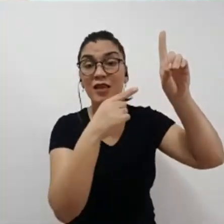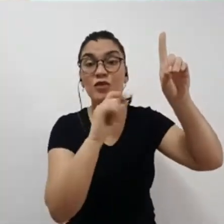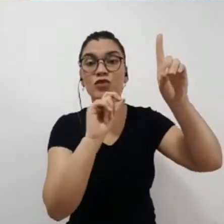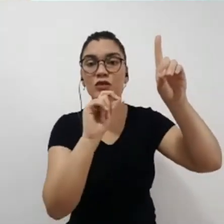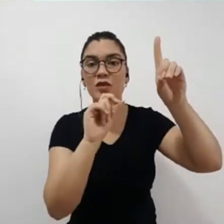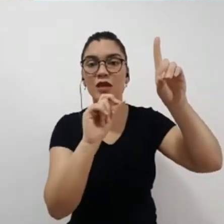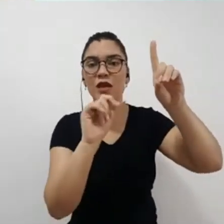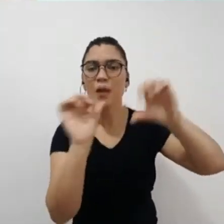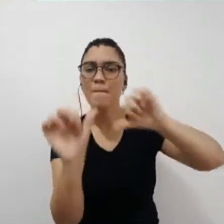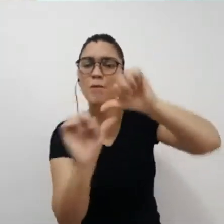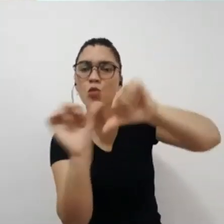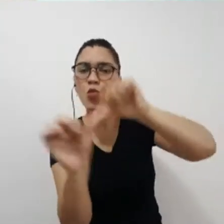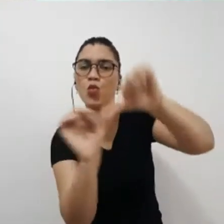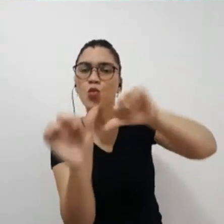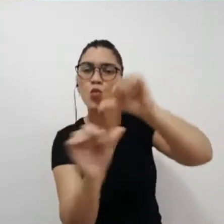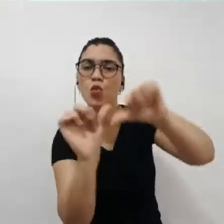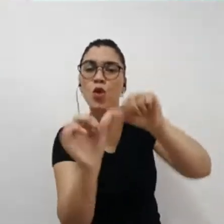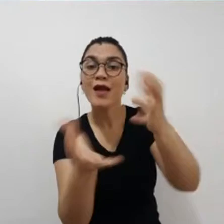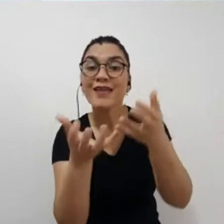você.